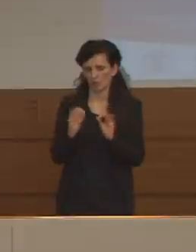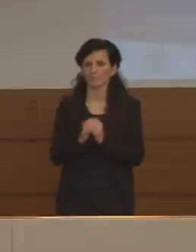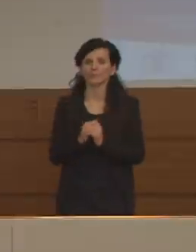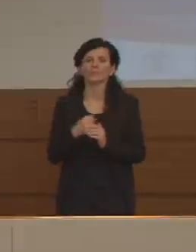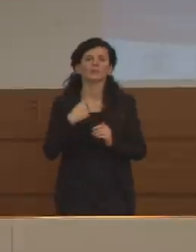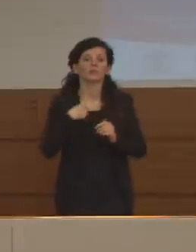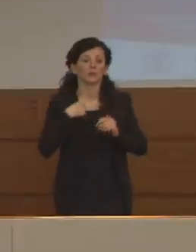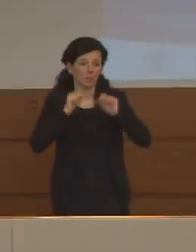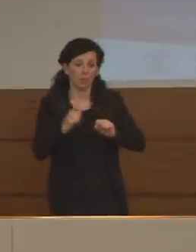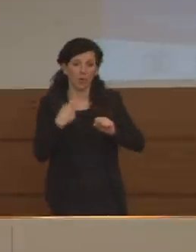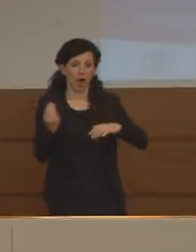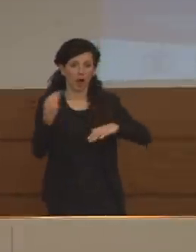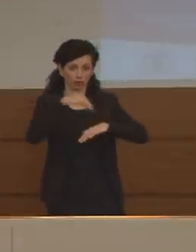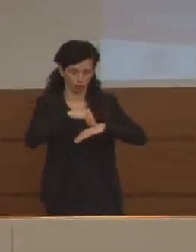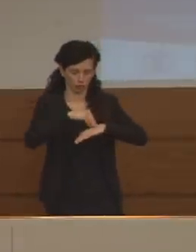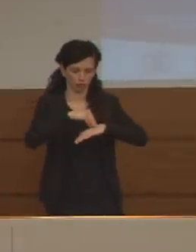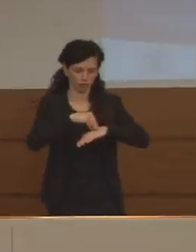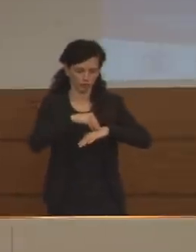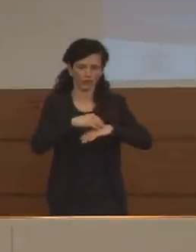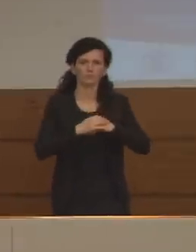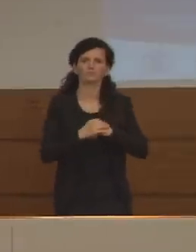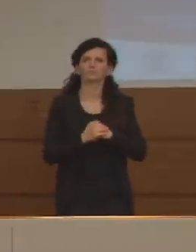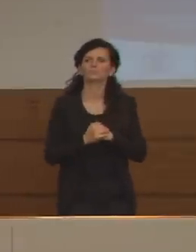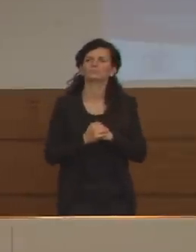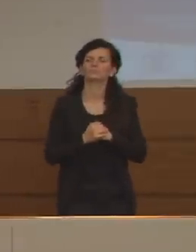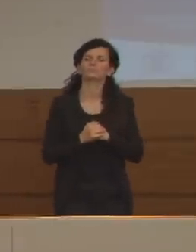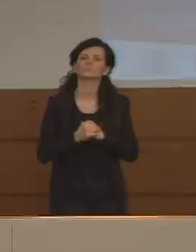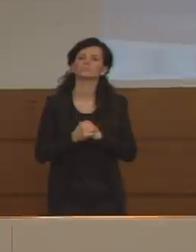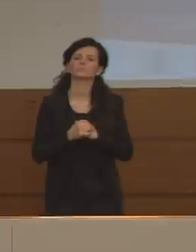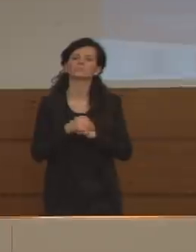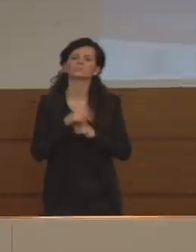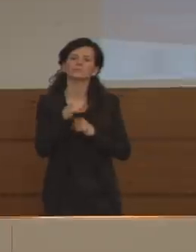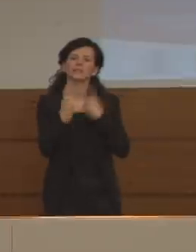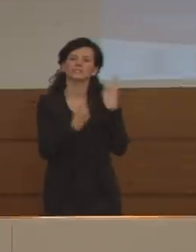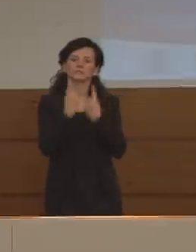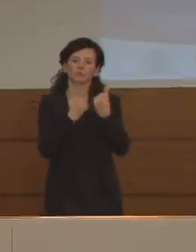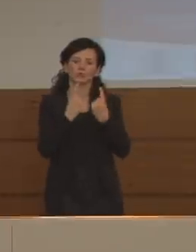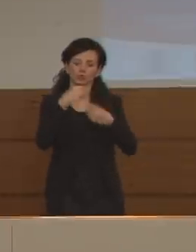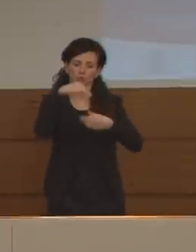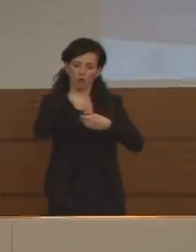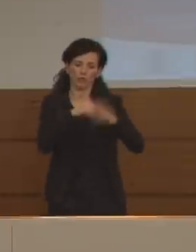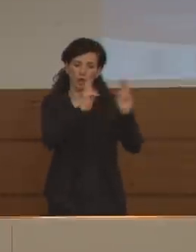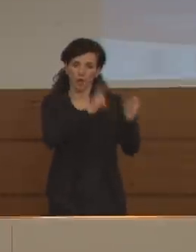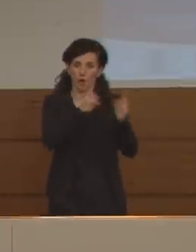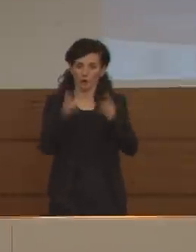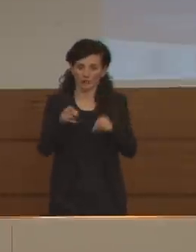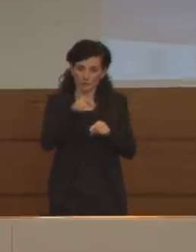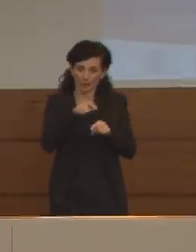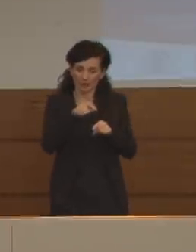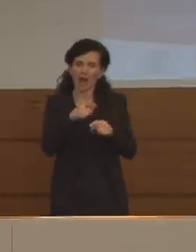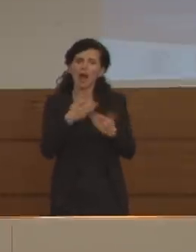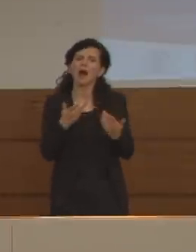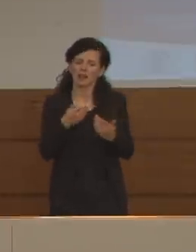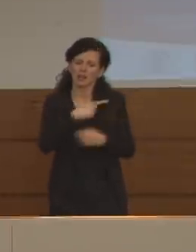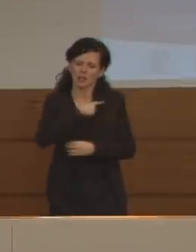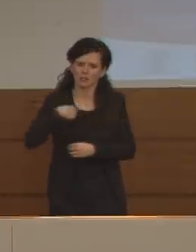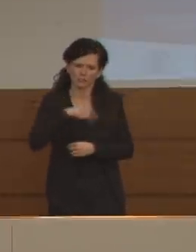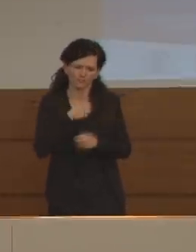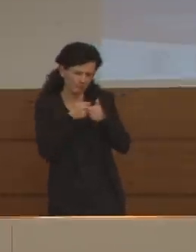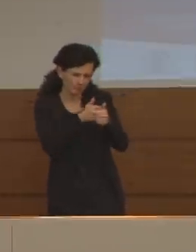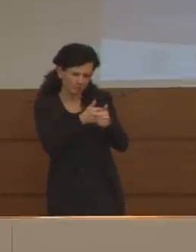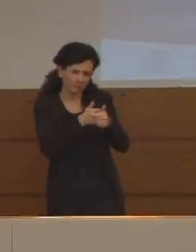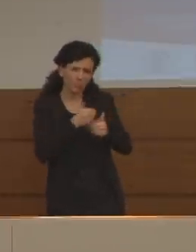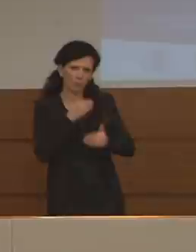posso aggiungere che per quello che riguarda il contesto ospedaliero noi cerchiamo di seguire determinate procedure